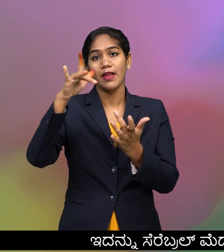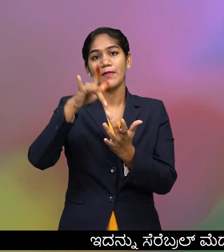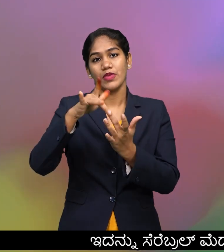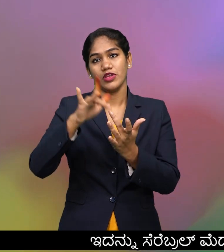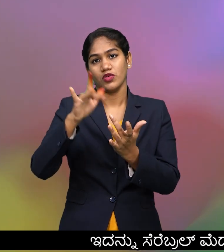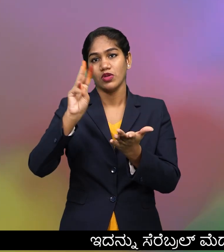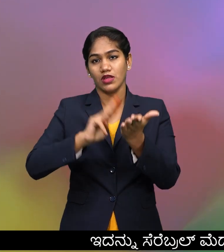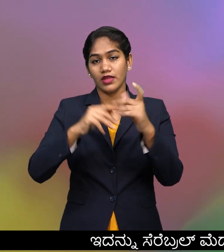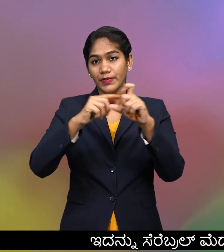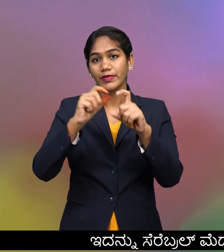ಕರೆಯಲಾಗುತ್ತದೆ.